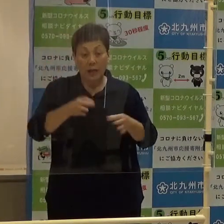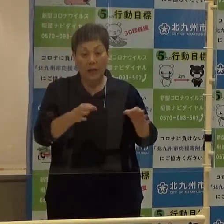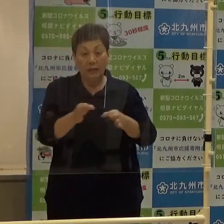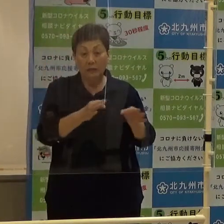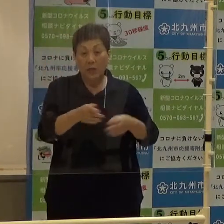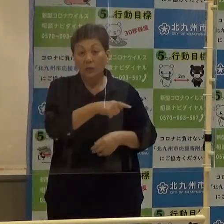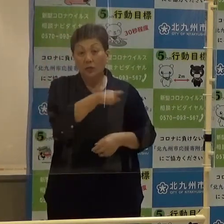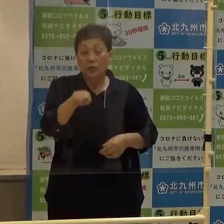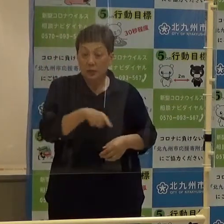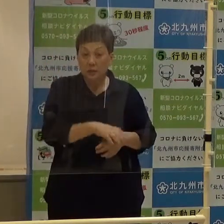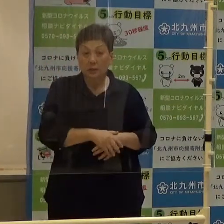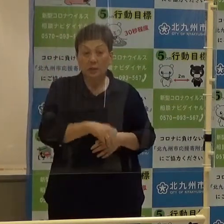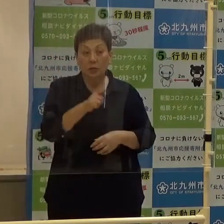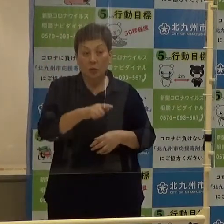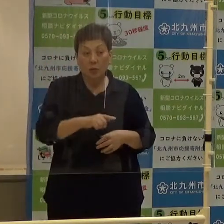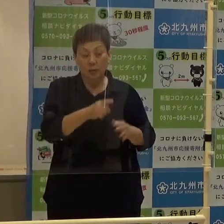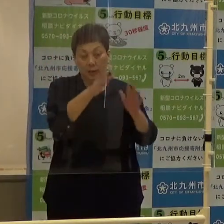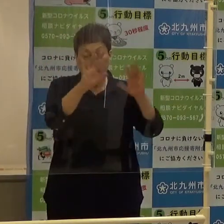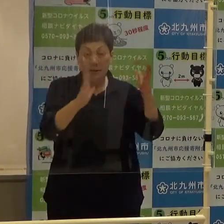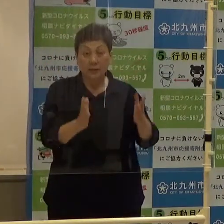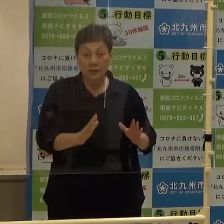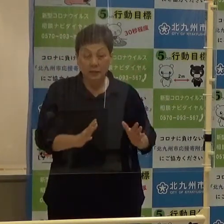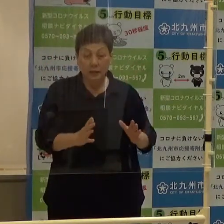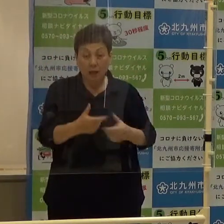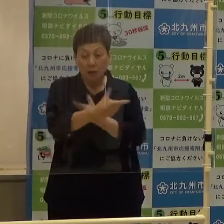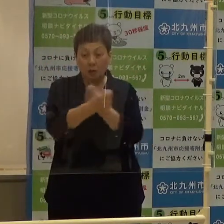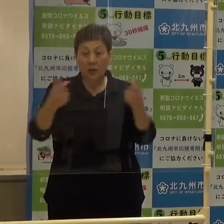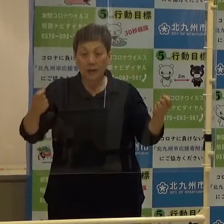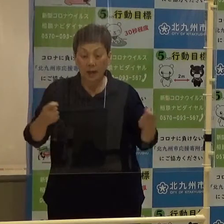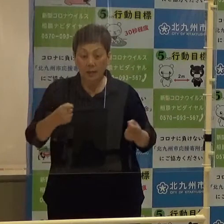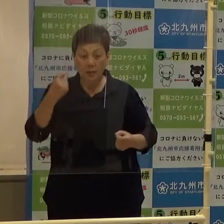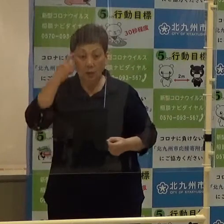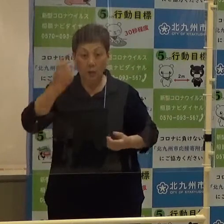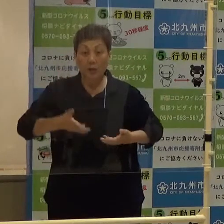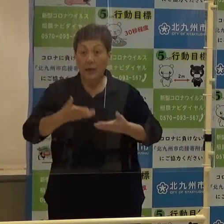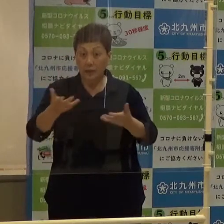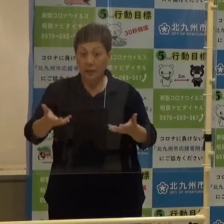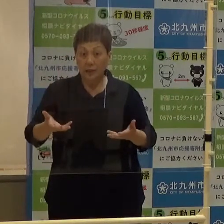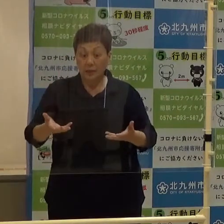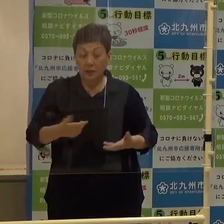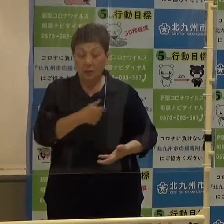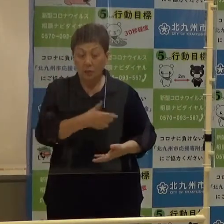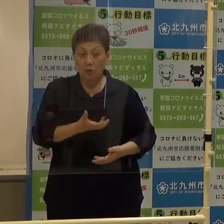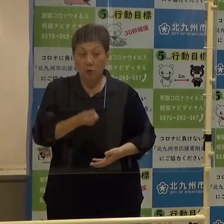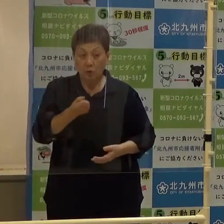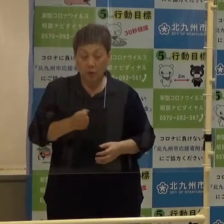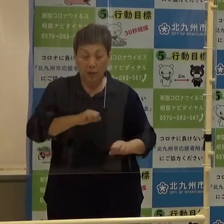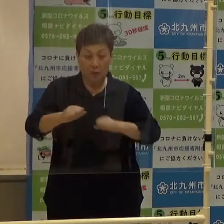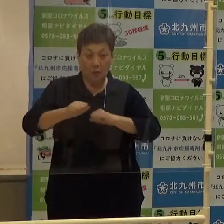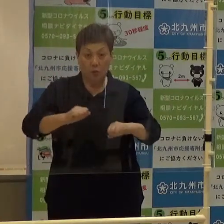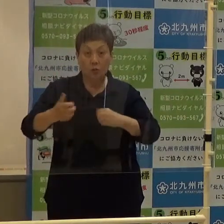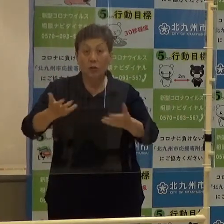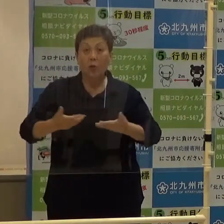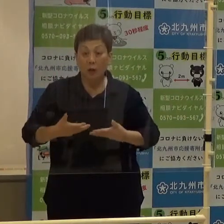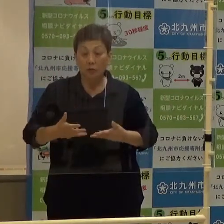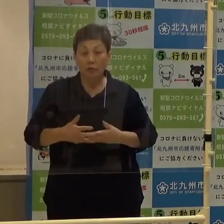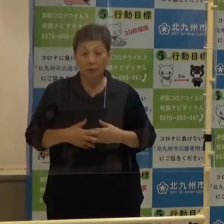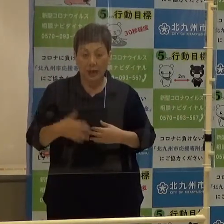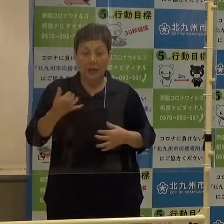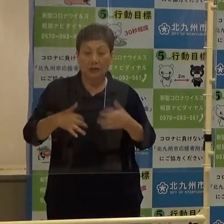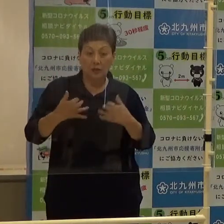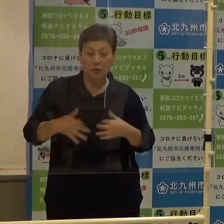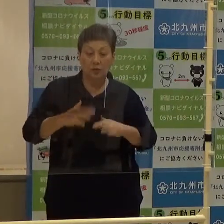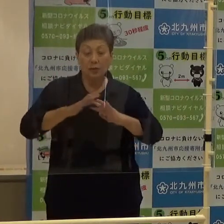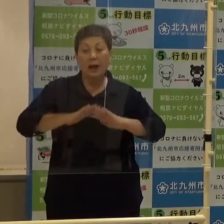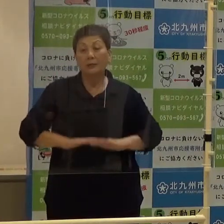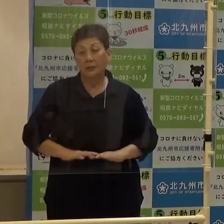もできるだけこういった形で、相互がその思いやりの気持ちを持ってですね、行動していただければ楽しく